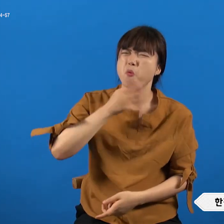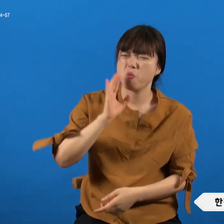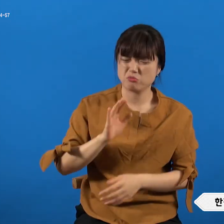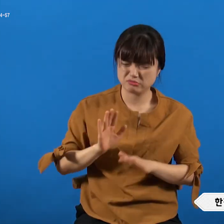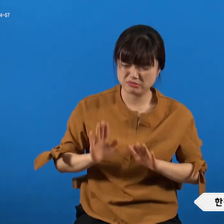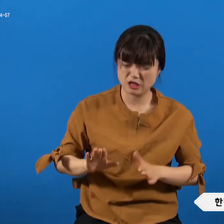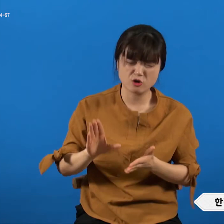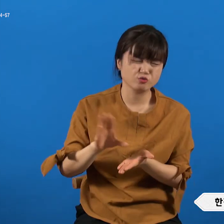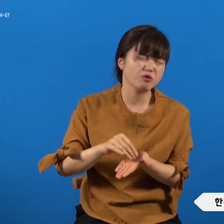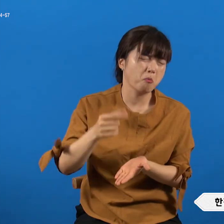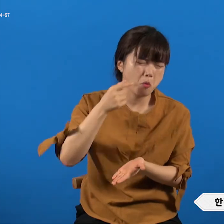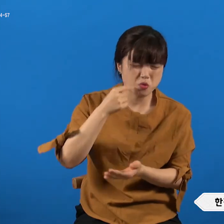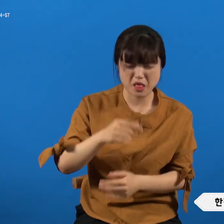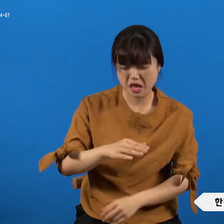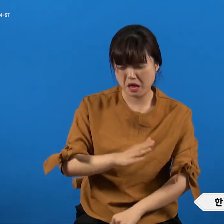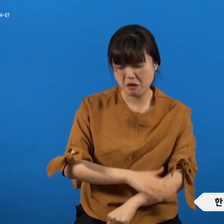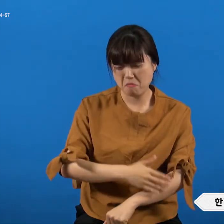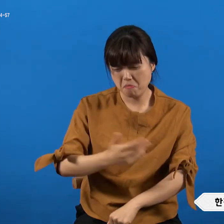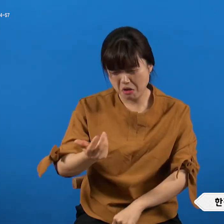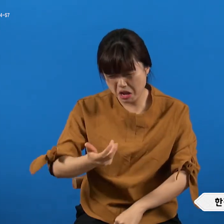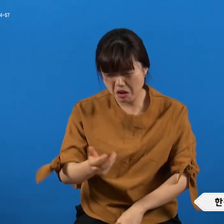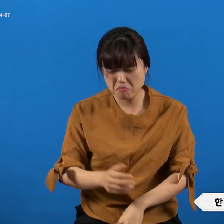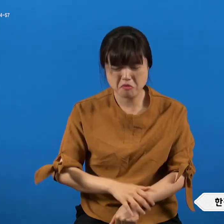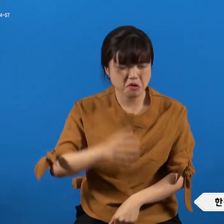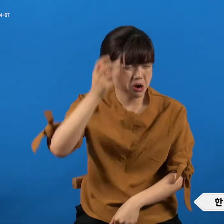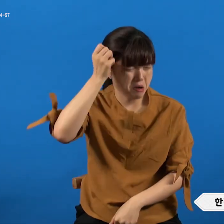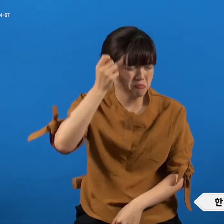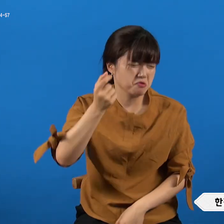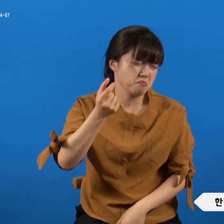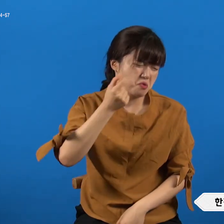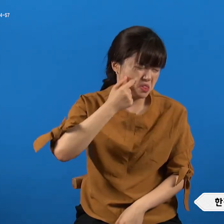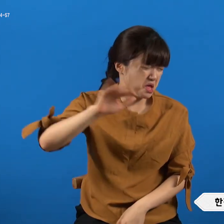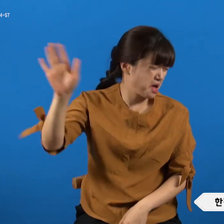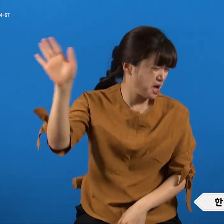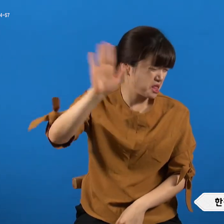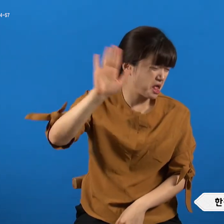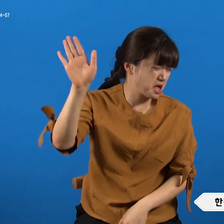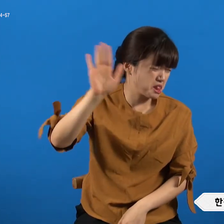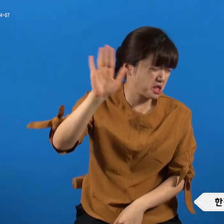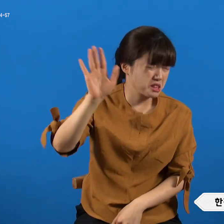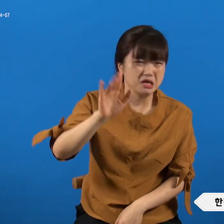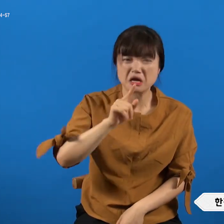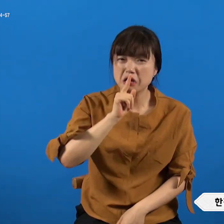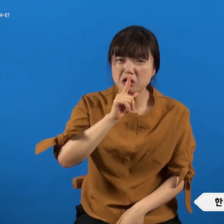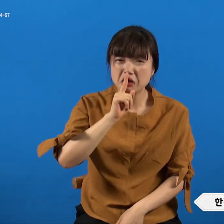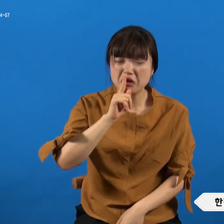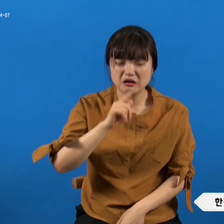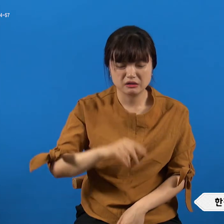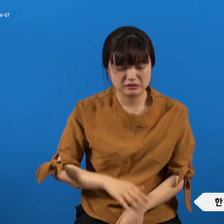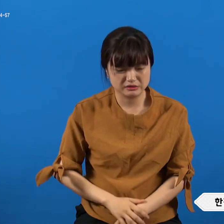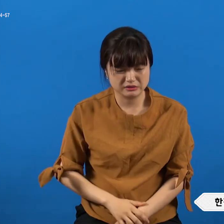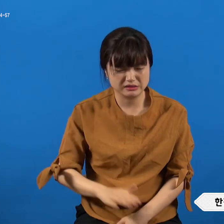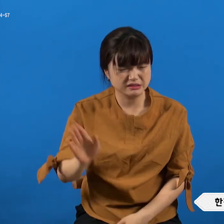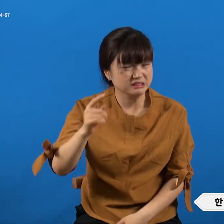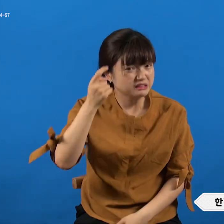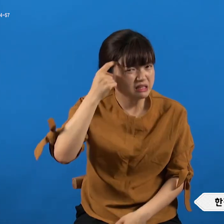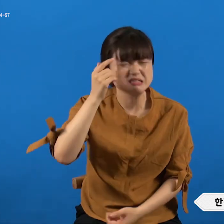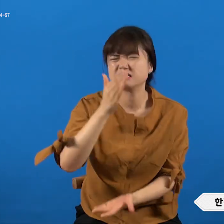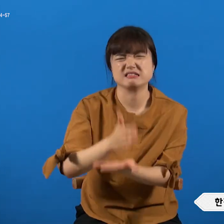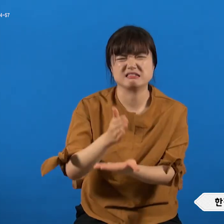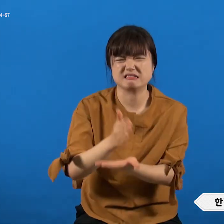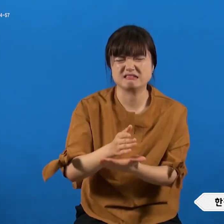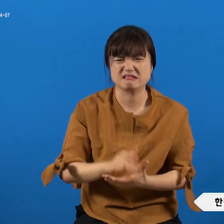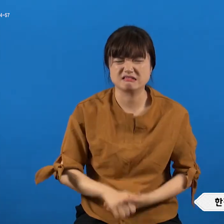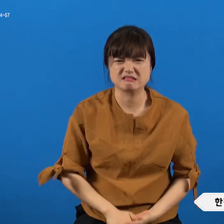뭐 숙제도 못하겠고 암송도 못하겠고 그래서 안 들어간다 하신다고 하는데 그건 생각을 잘못하는